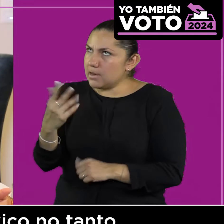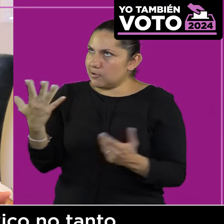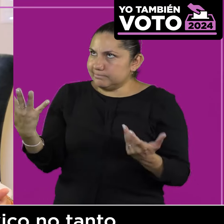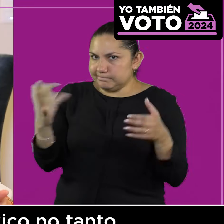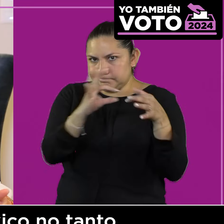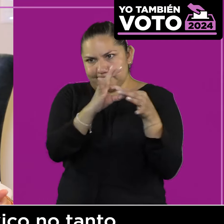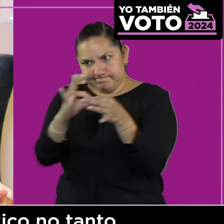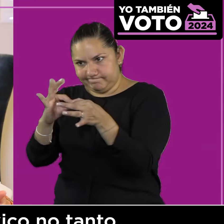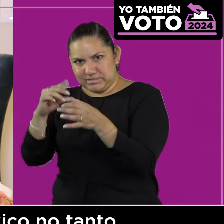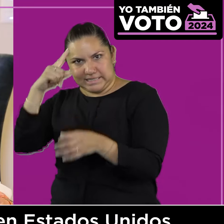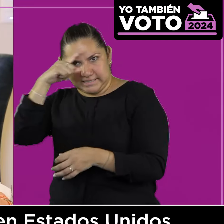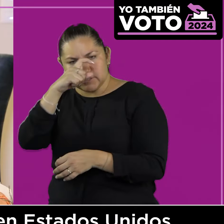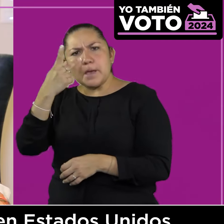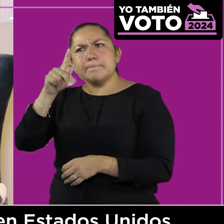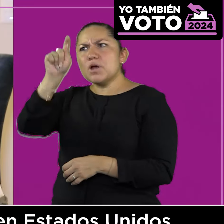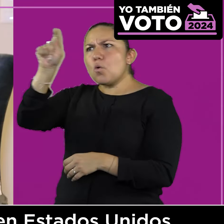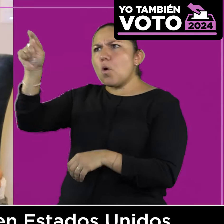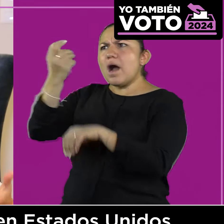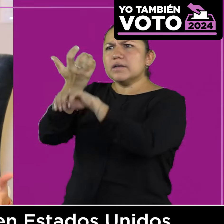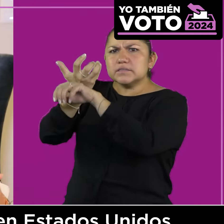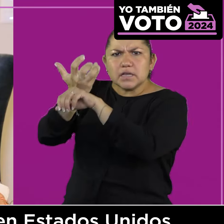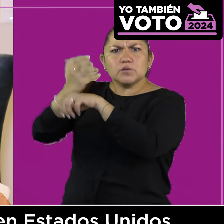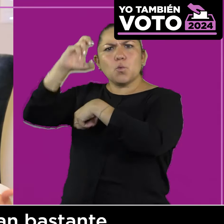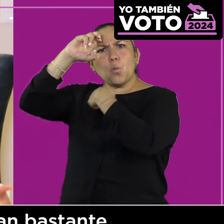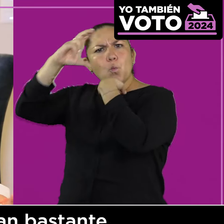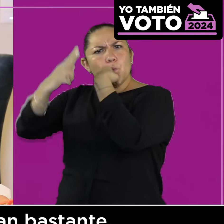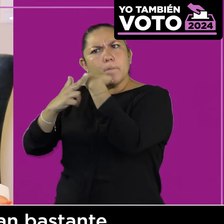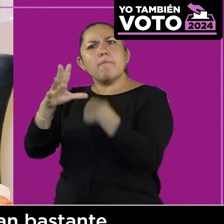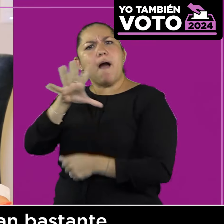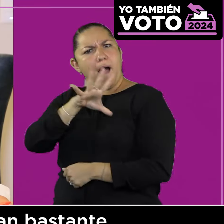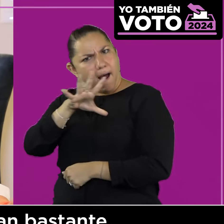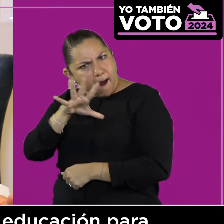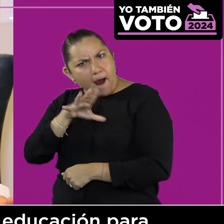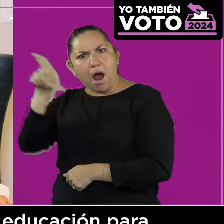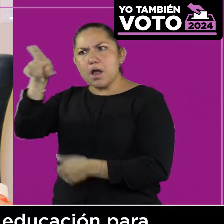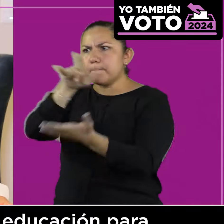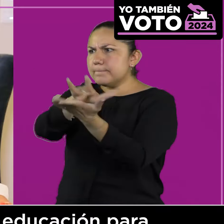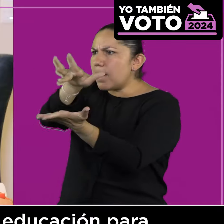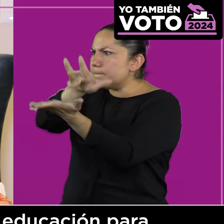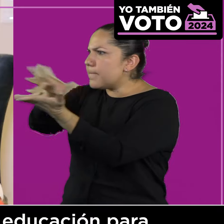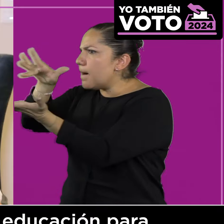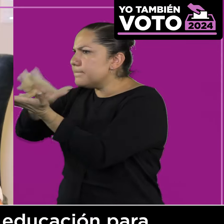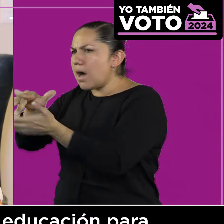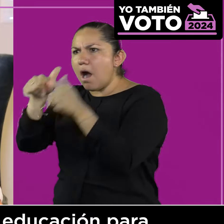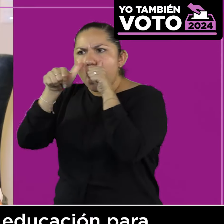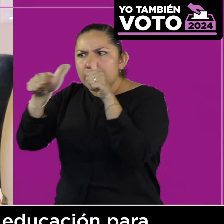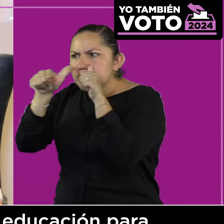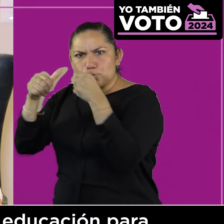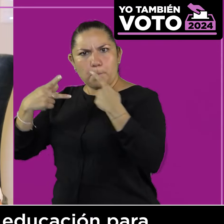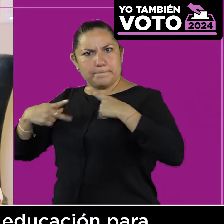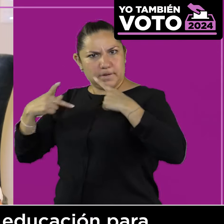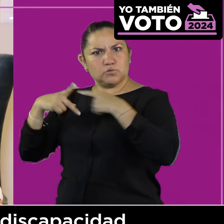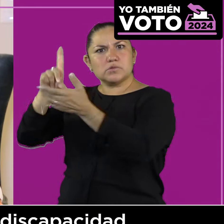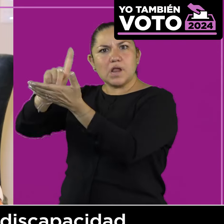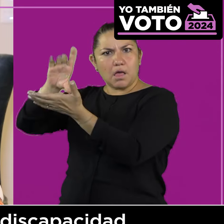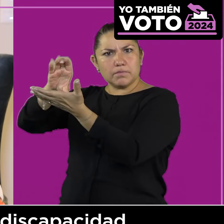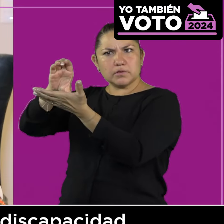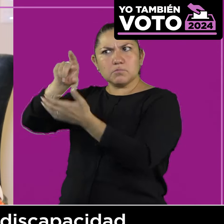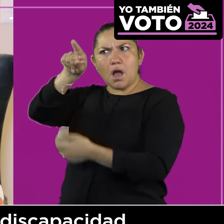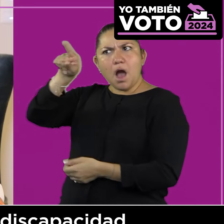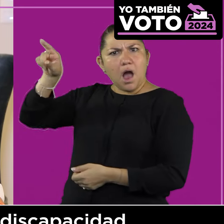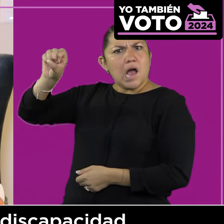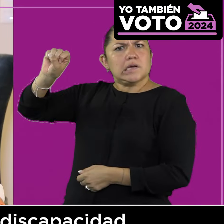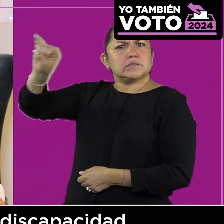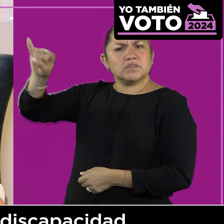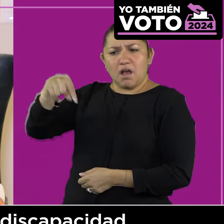aquí en México no tanto pero en Europa en Estados Unidos sí los apoyan bastante allá Sí hay una educación para la gente